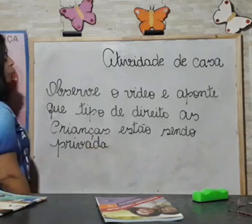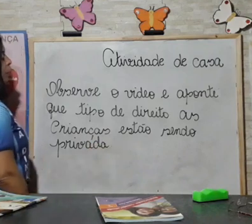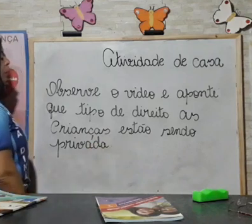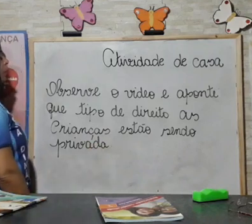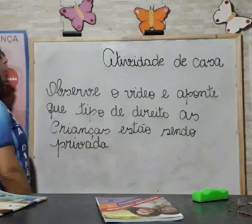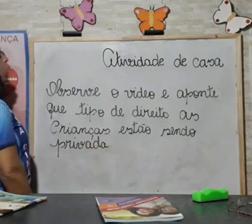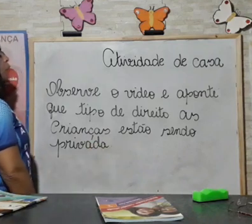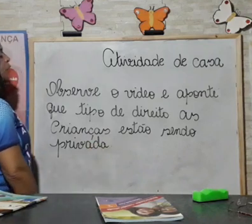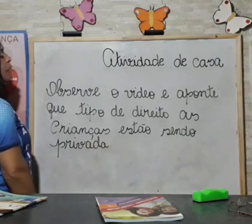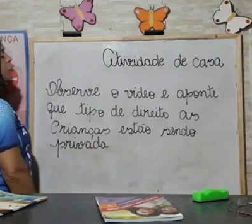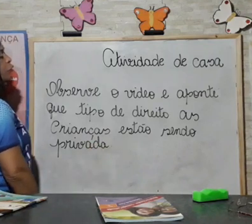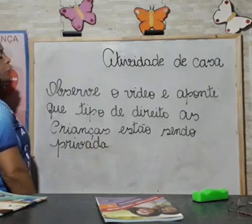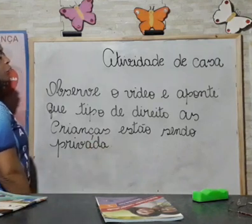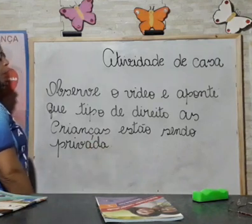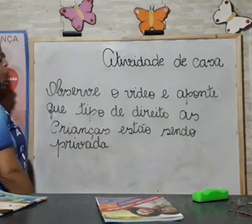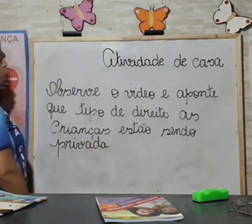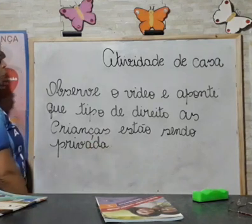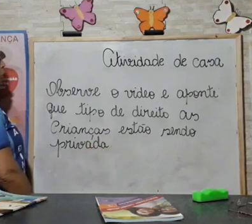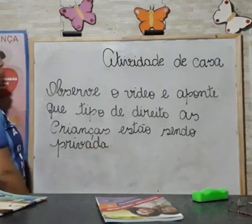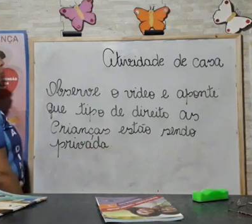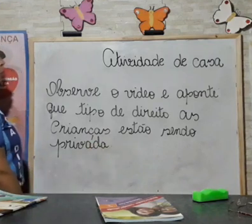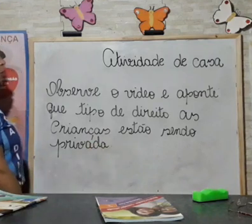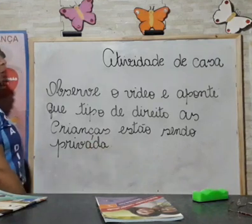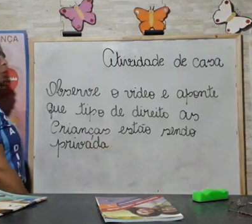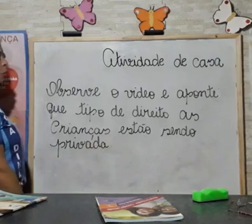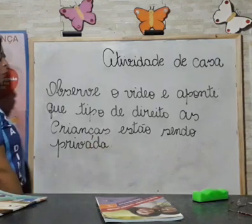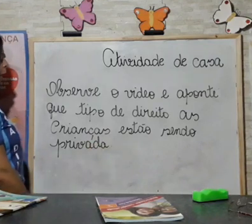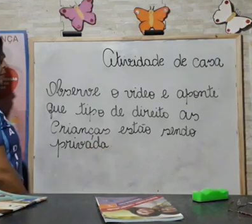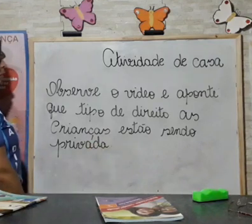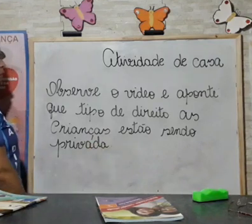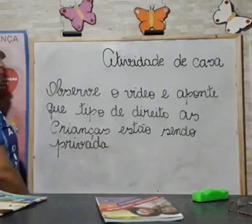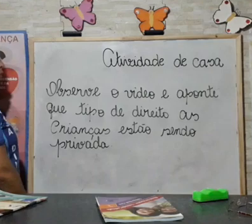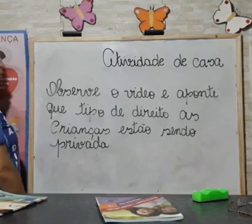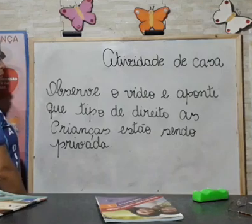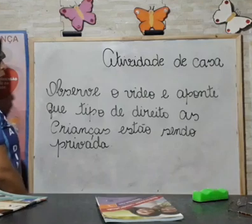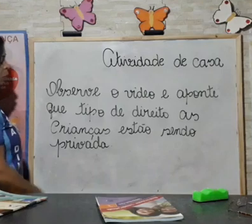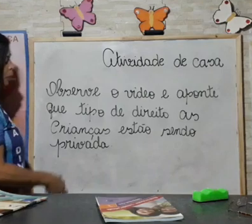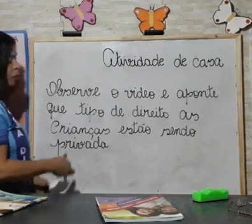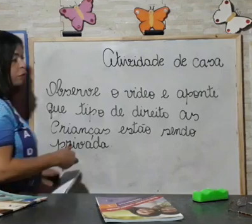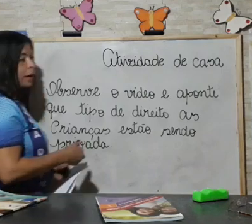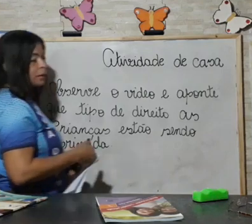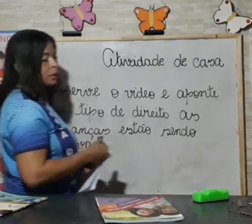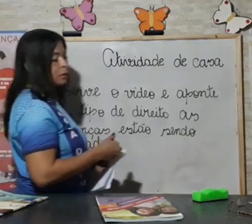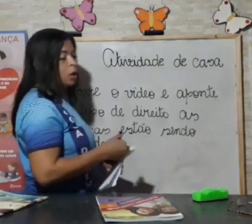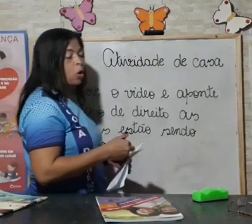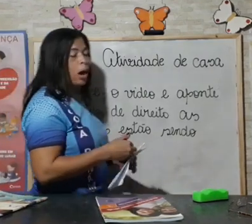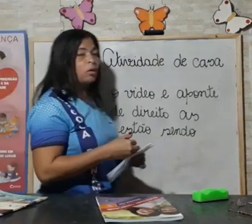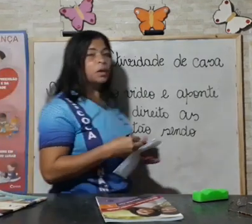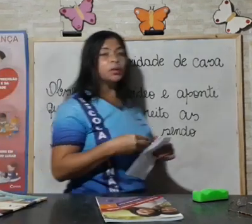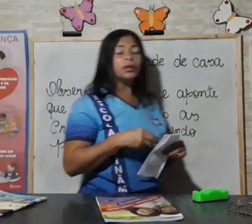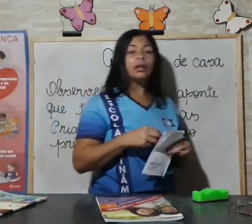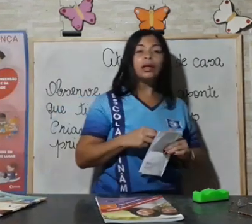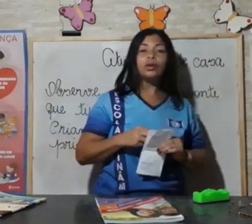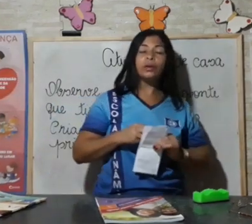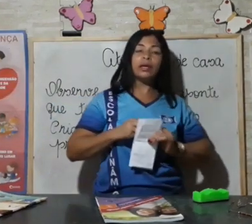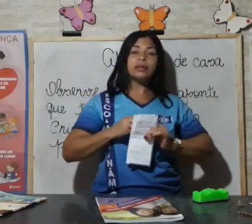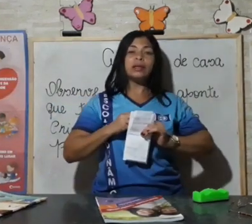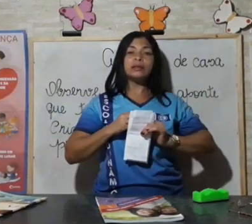Privado. Observe o vídeo e aponte que tipo de direito as crianças estão sendo privadas. Qual é o tipo de direito que as crianças